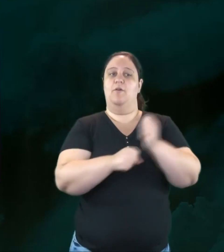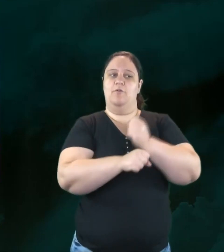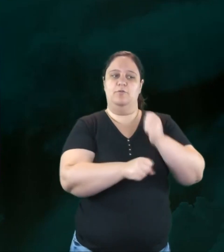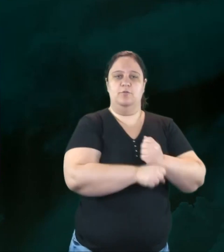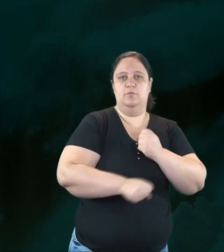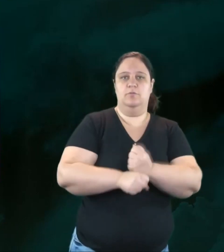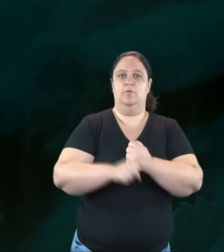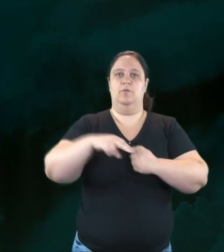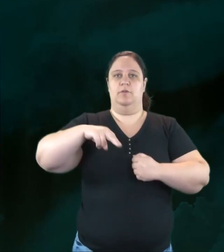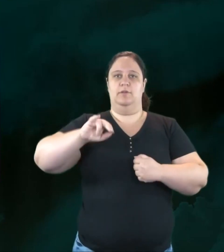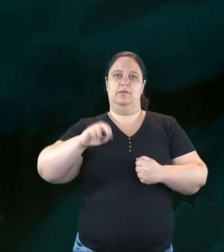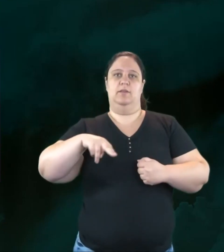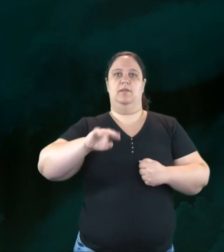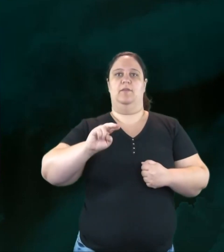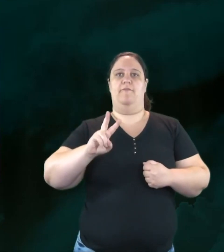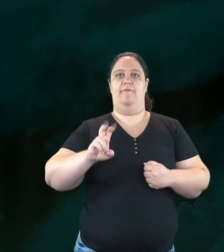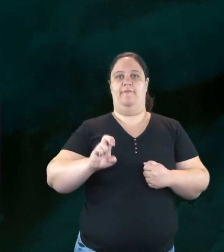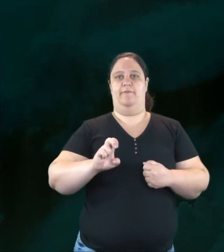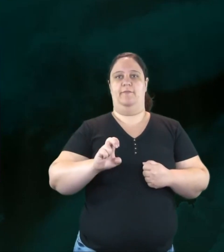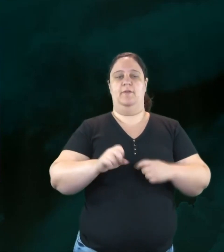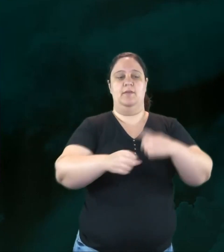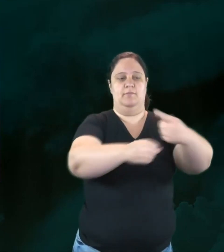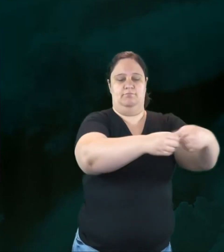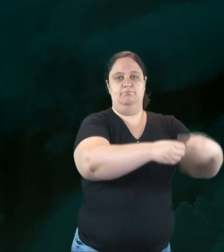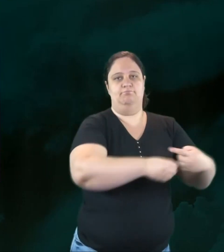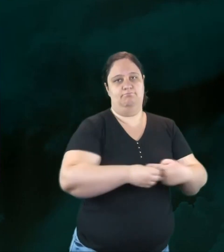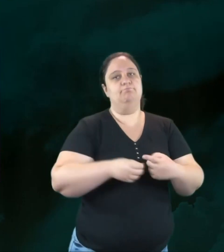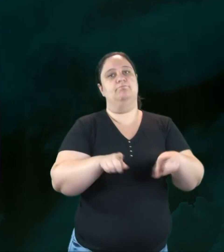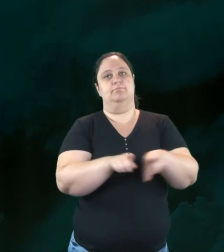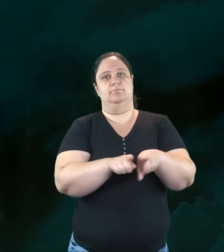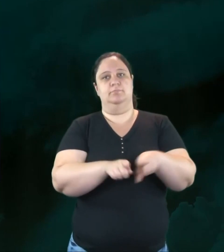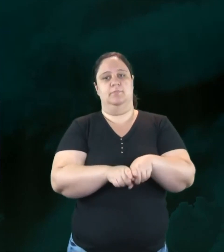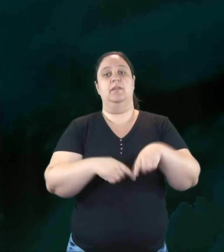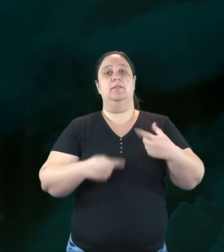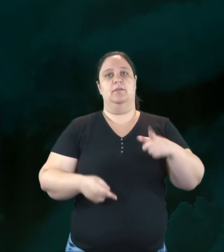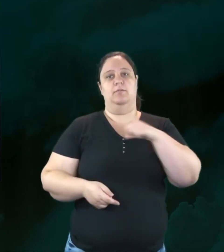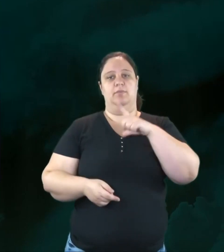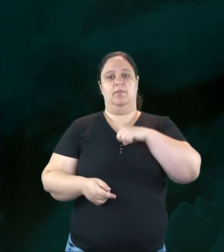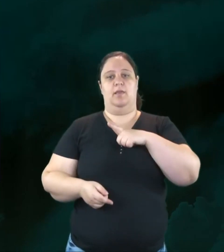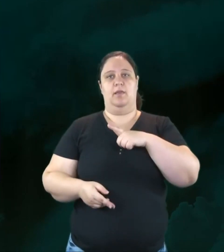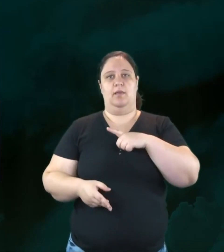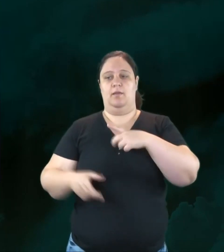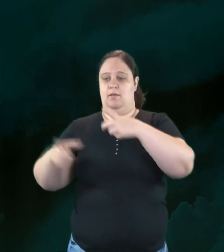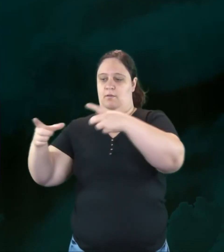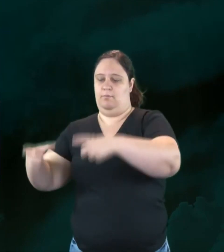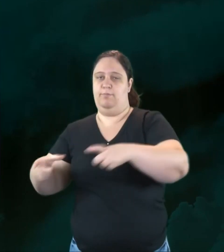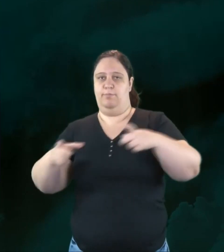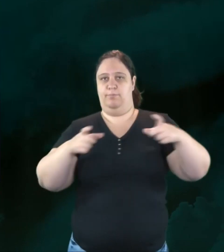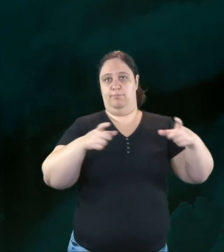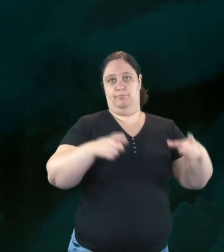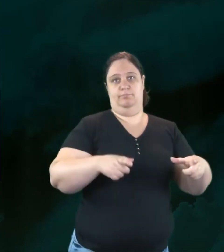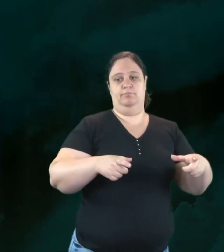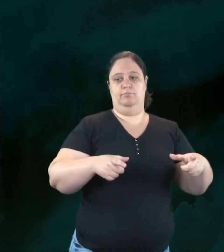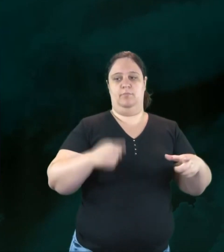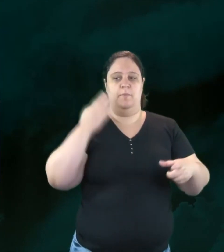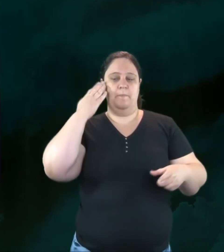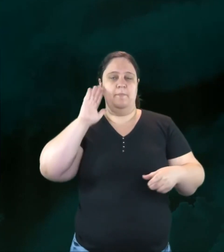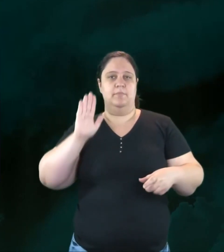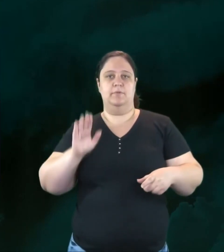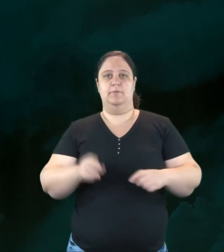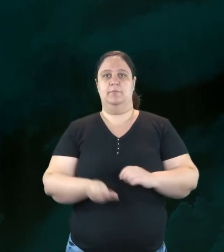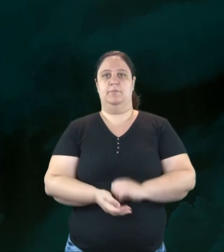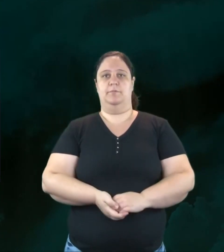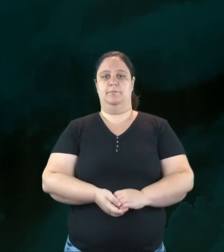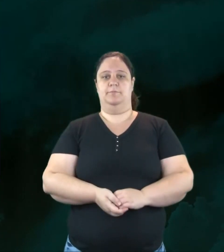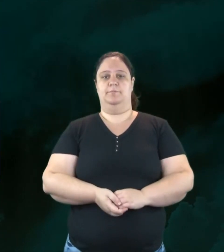outras cidades ao redor. Então, são dois pontos-chave. Ele